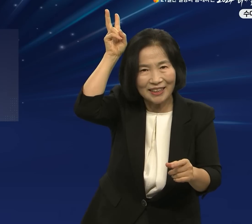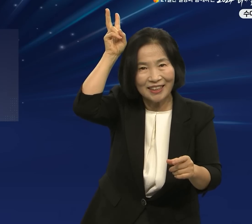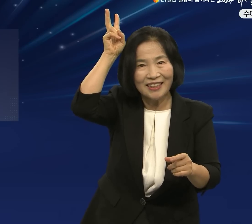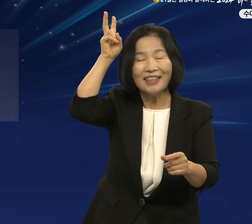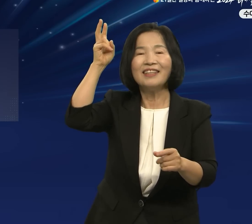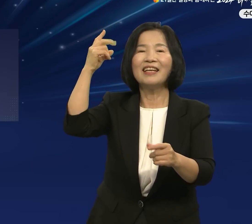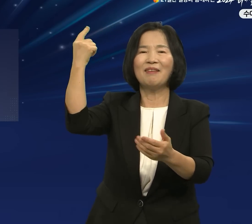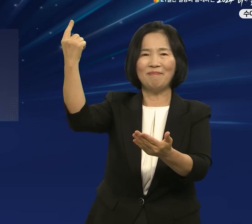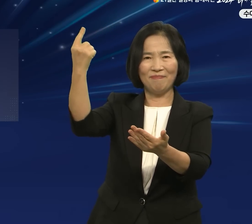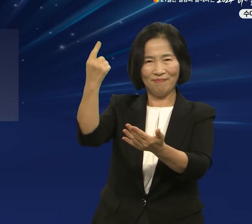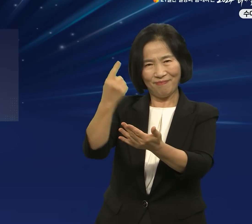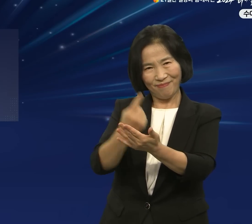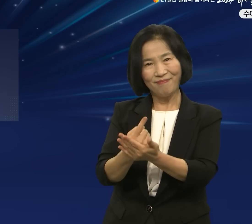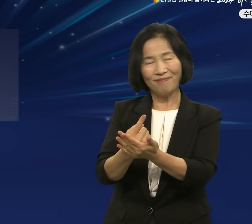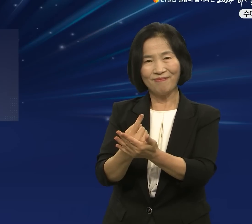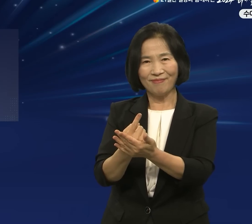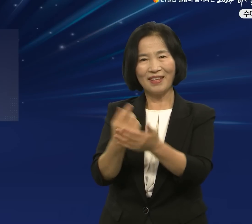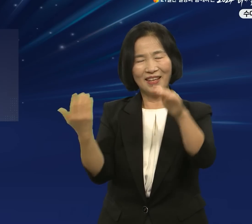찾아옵니다.